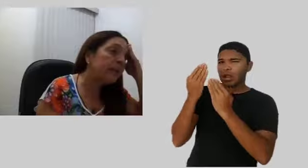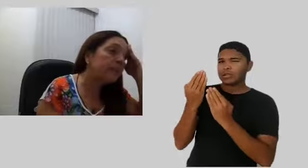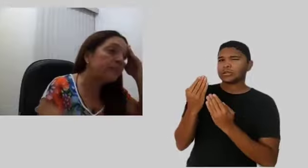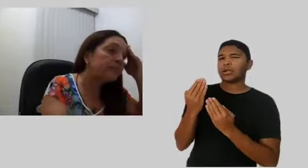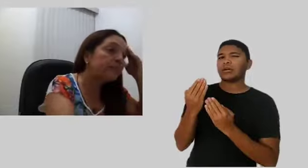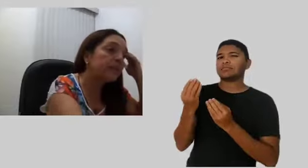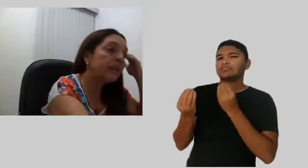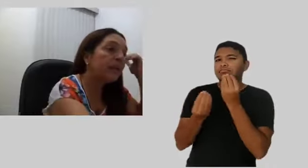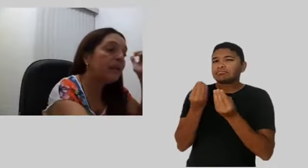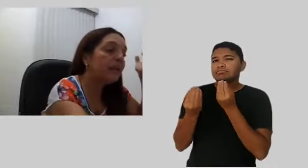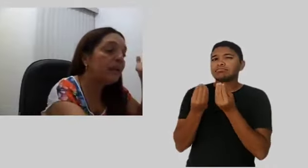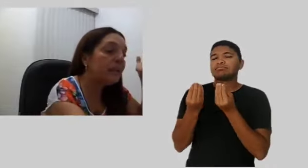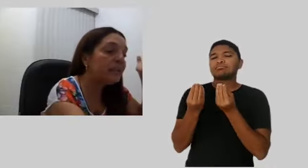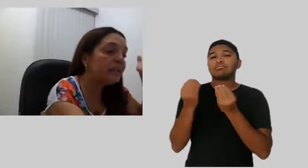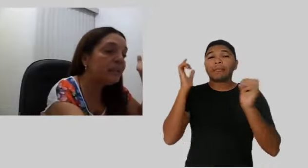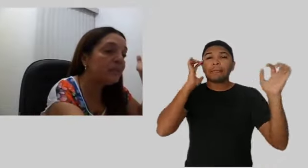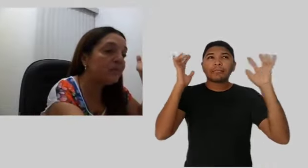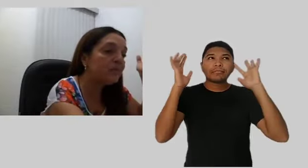Agora,